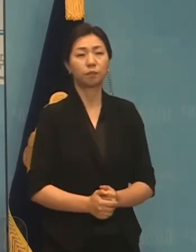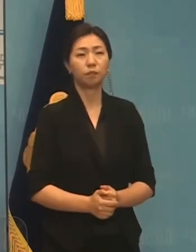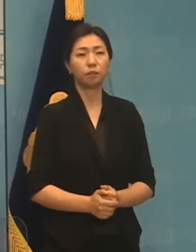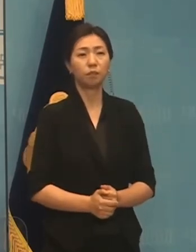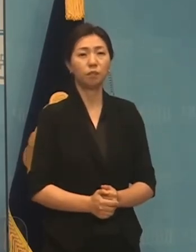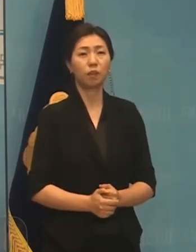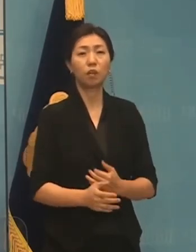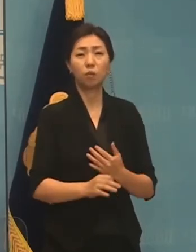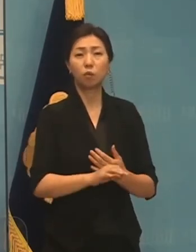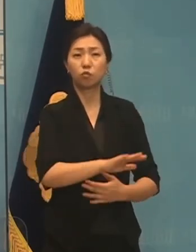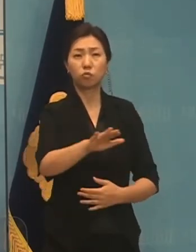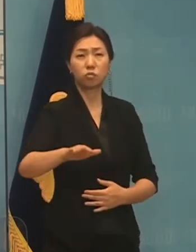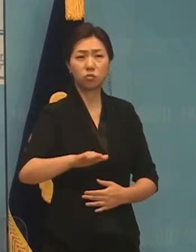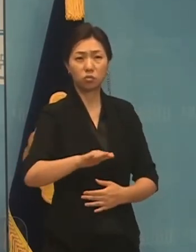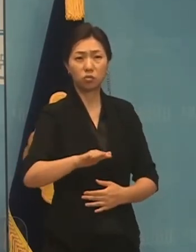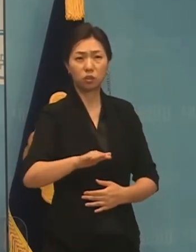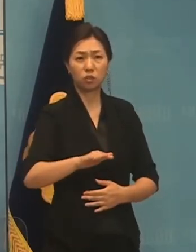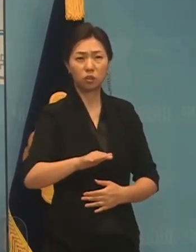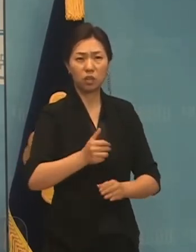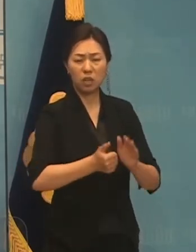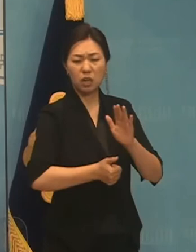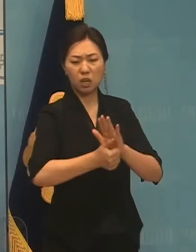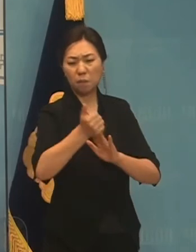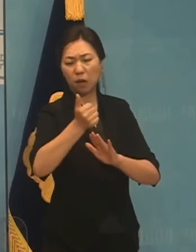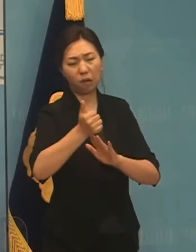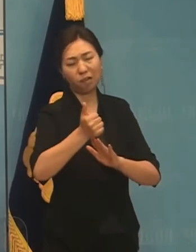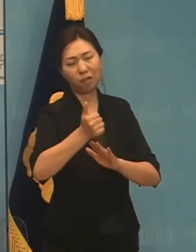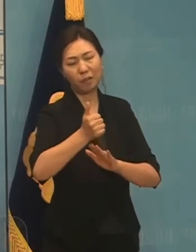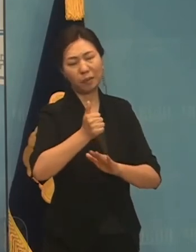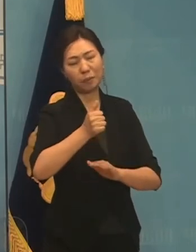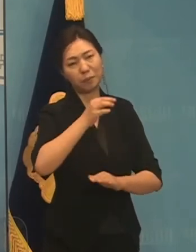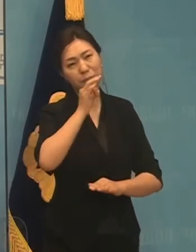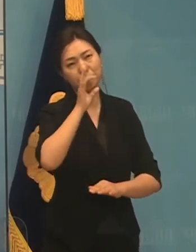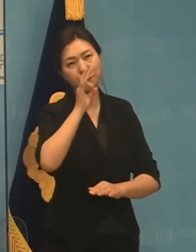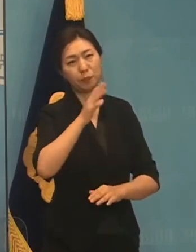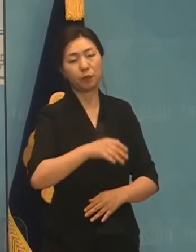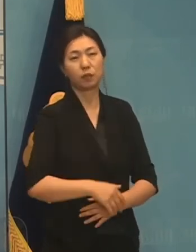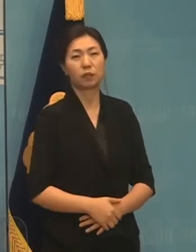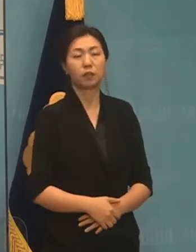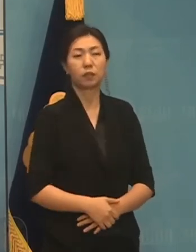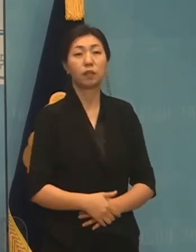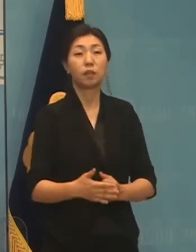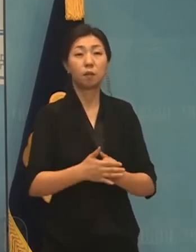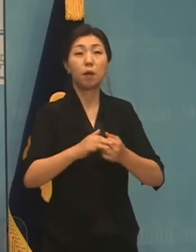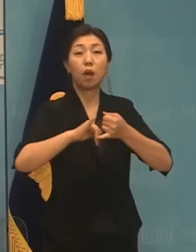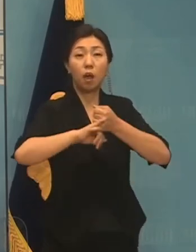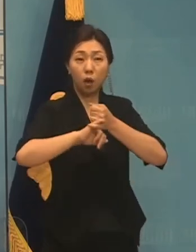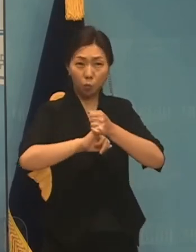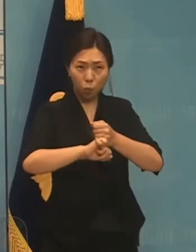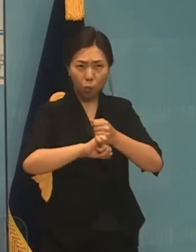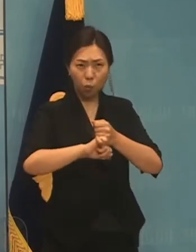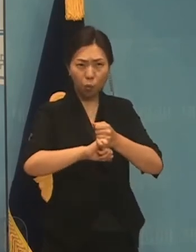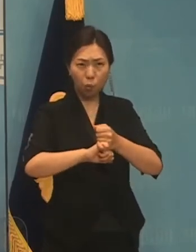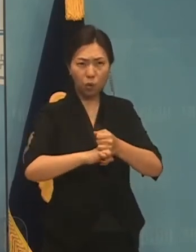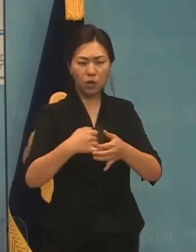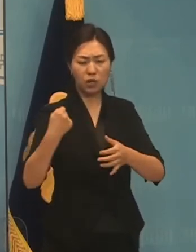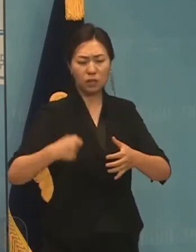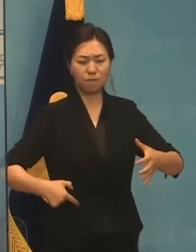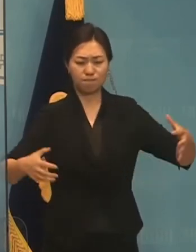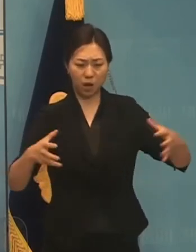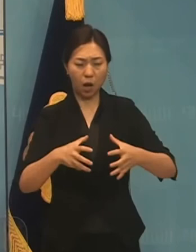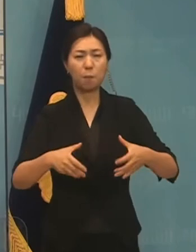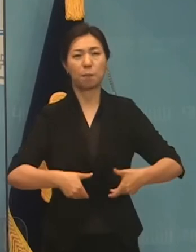더 이상의 희망이 없을 것입니다. 그래서 반드시 협치가 이루어져야